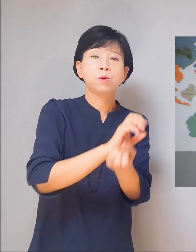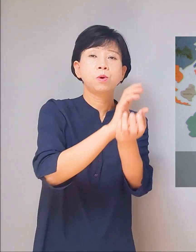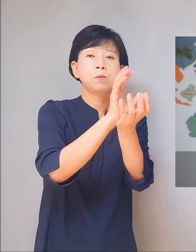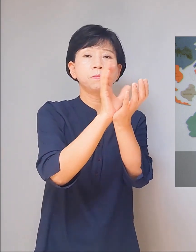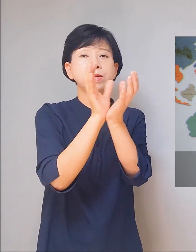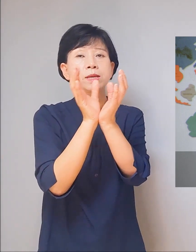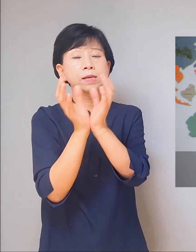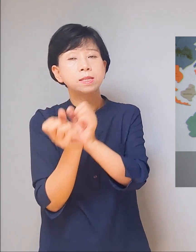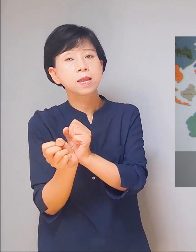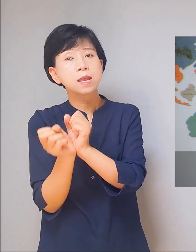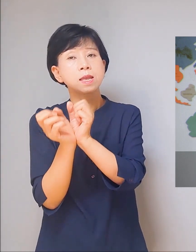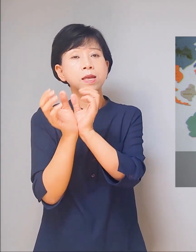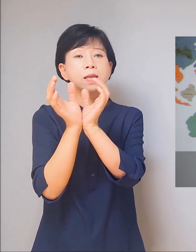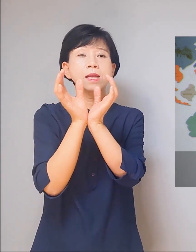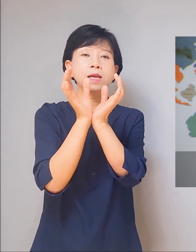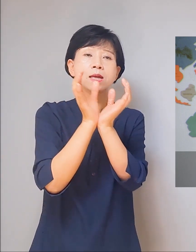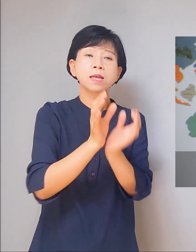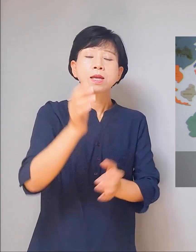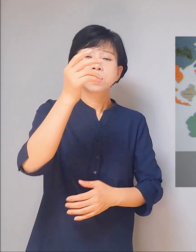은혜 꽃피네.